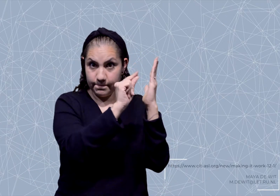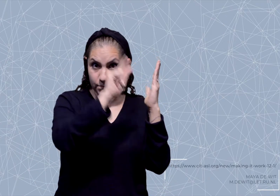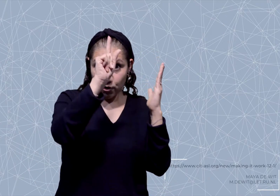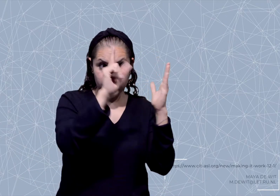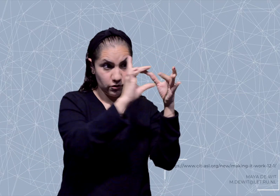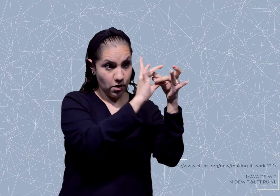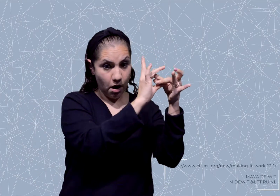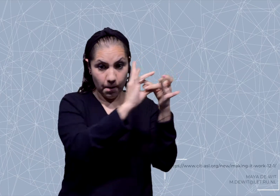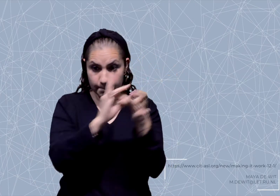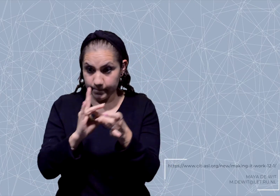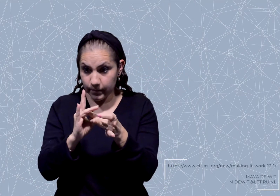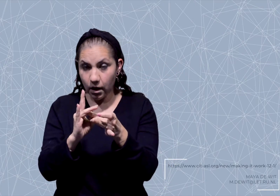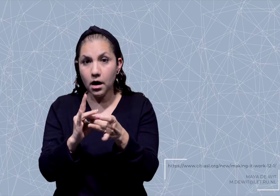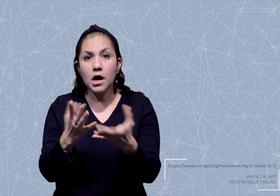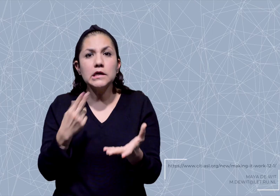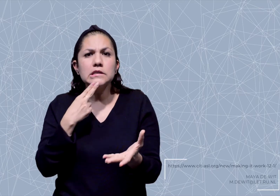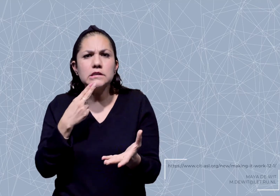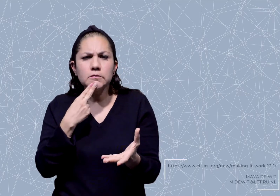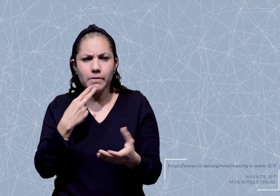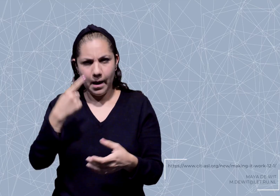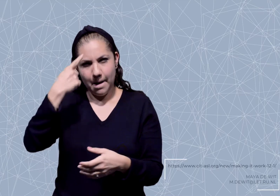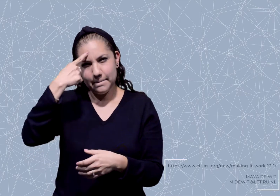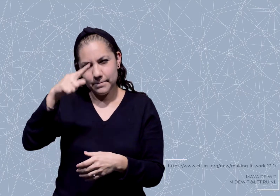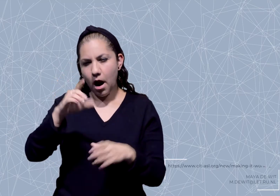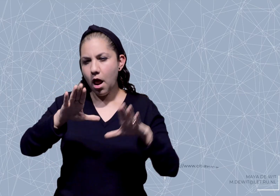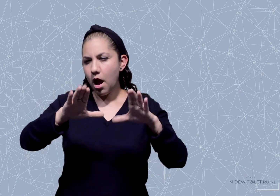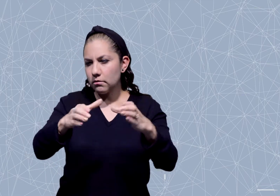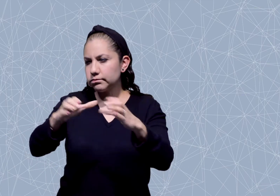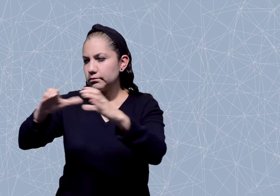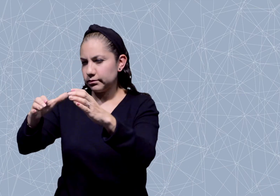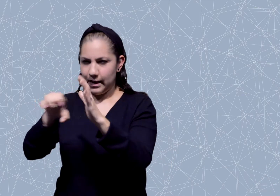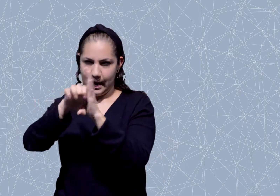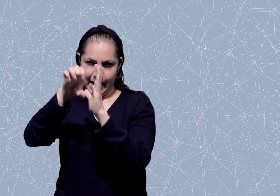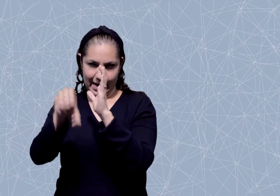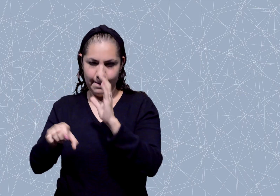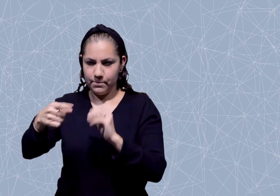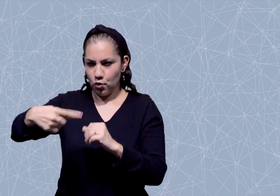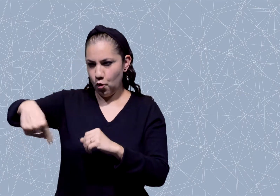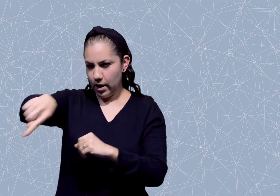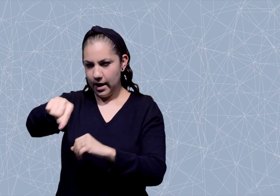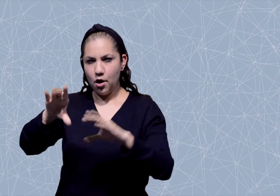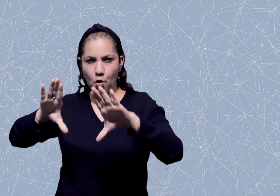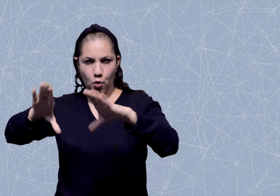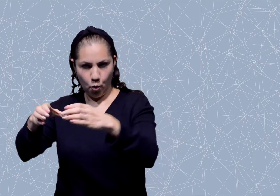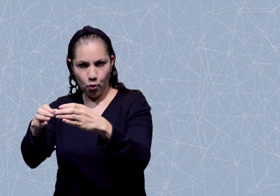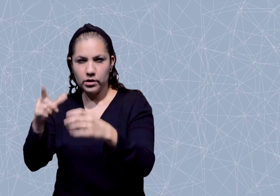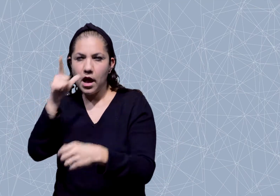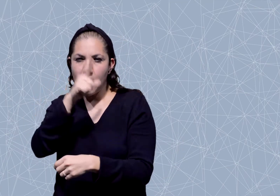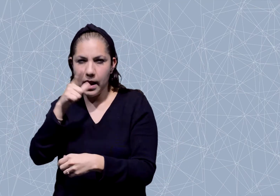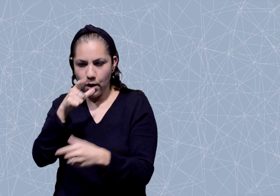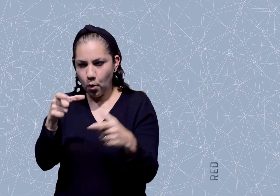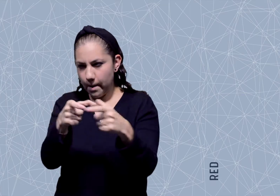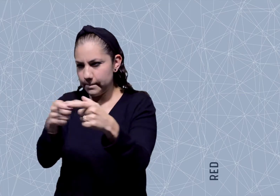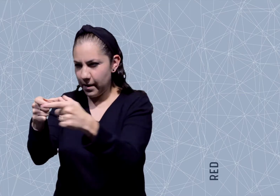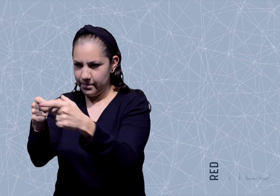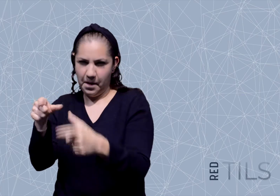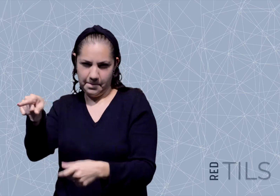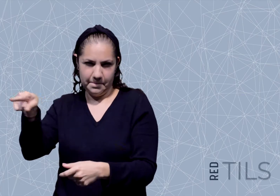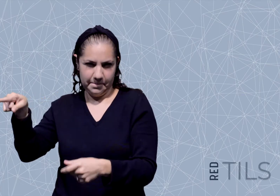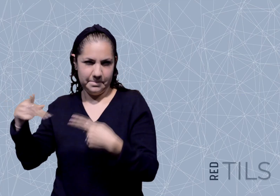Aplicar estos estándares profesionales permitirá que minorías lingüísticas, como los usuarios de lenguas de señas,